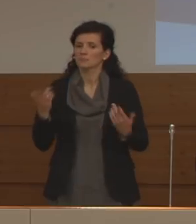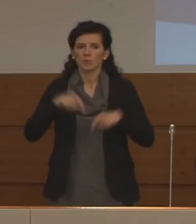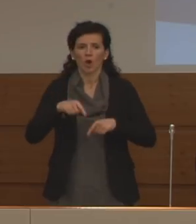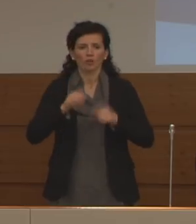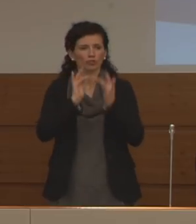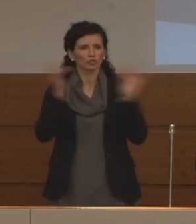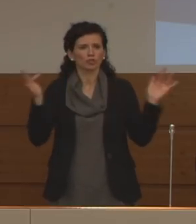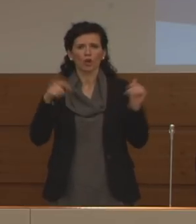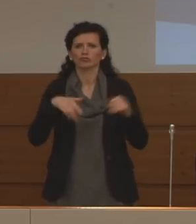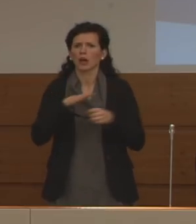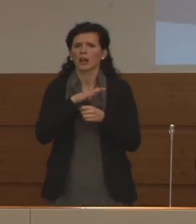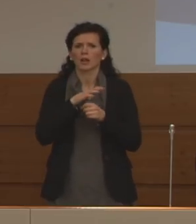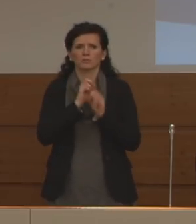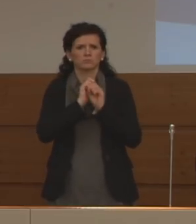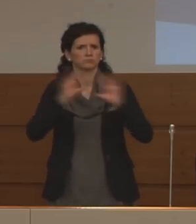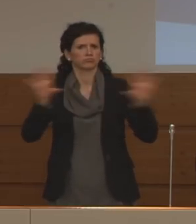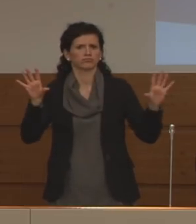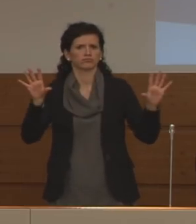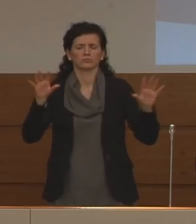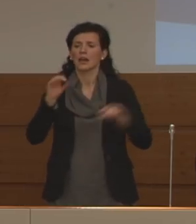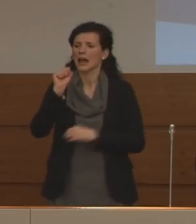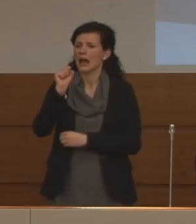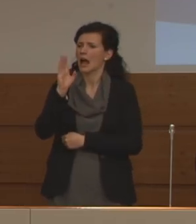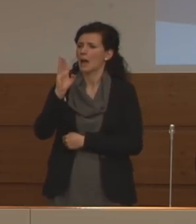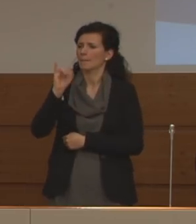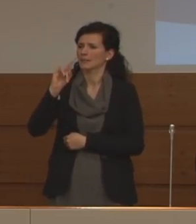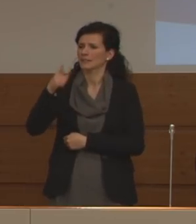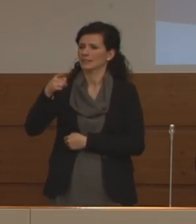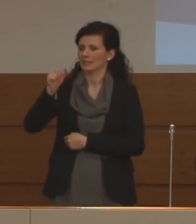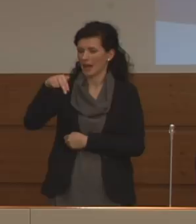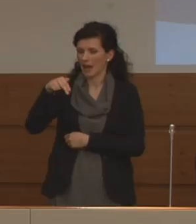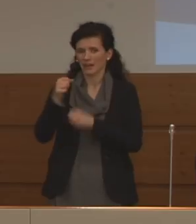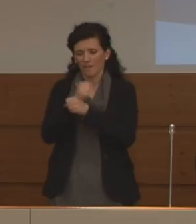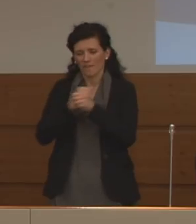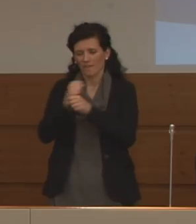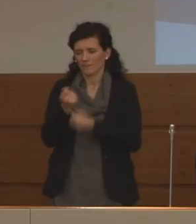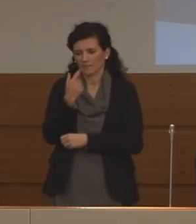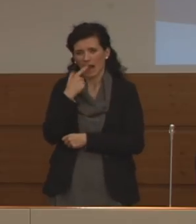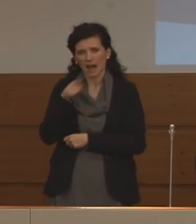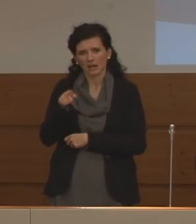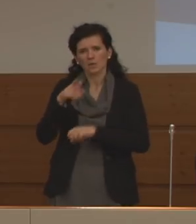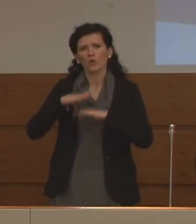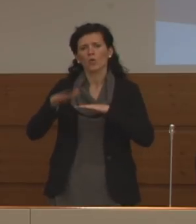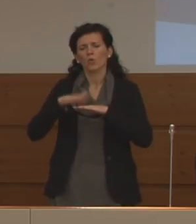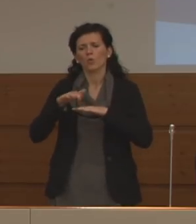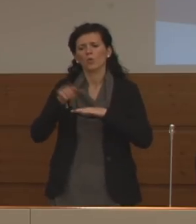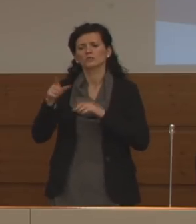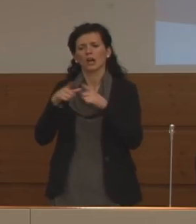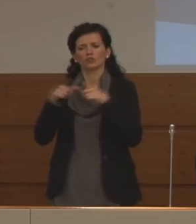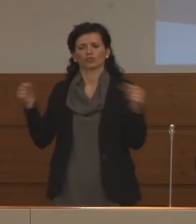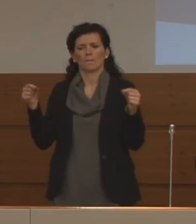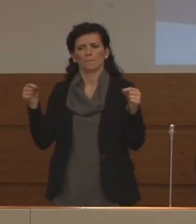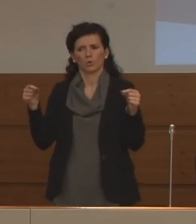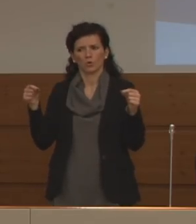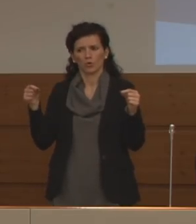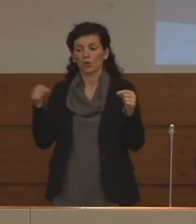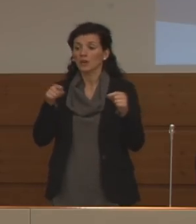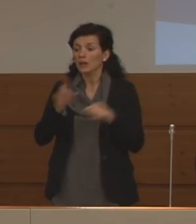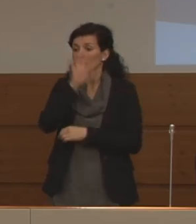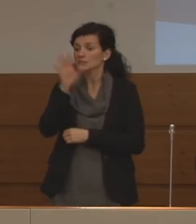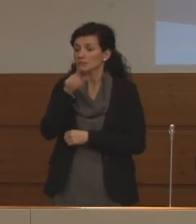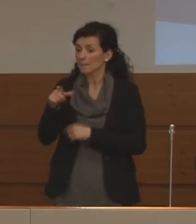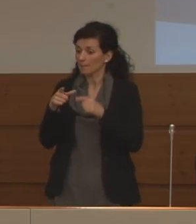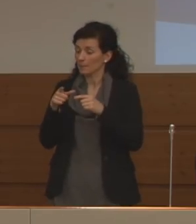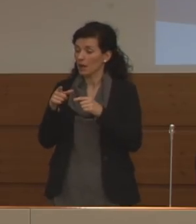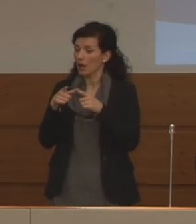oggi sono pieni cioè questo farmaco che usato in giappone avrebbe di fatto sconfitto il